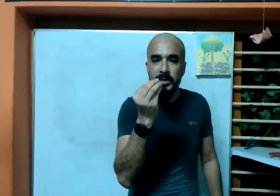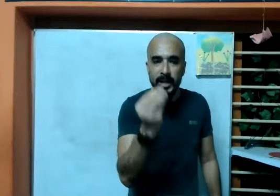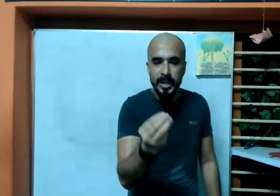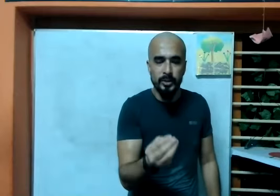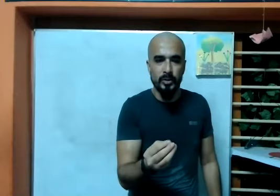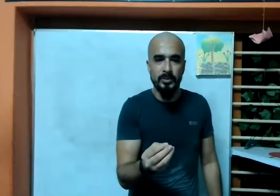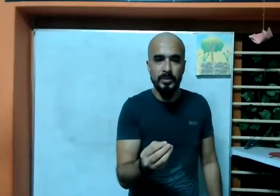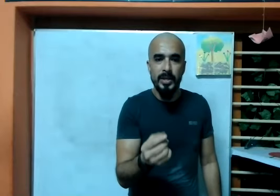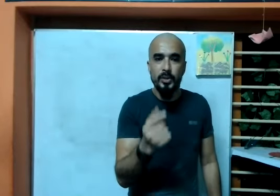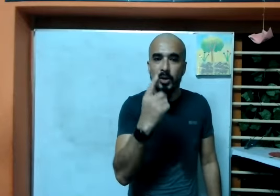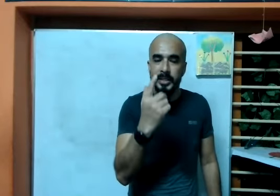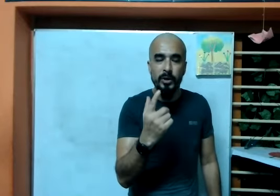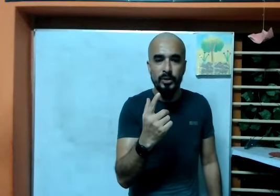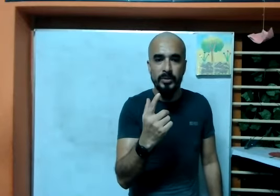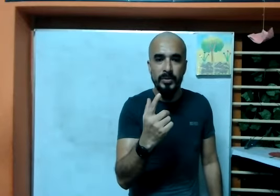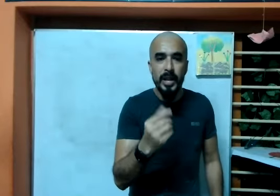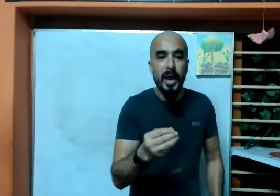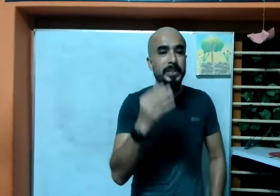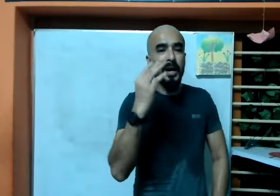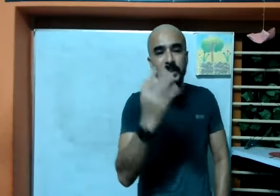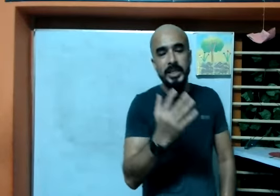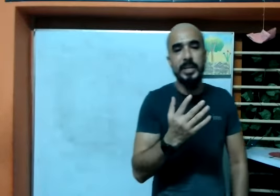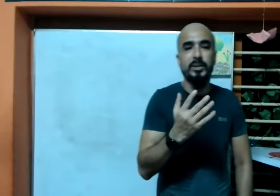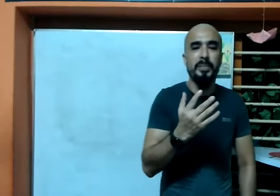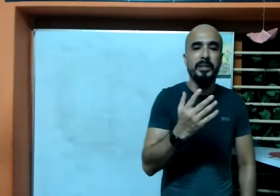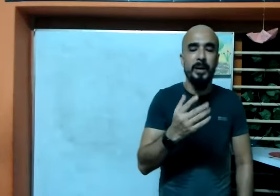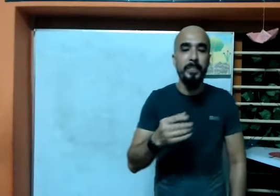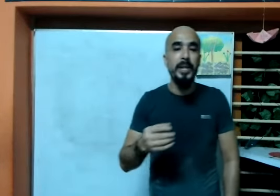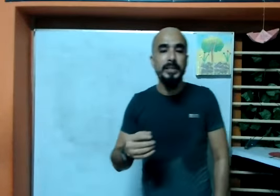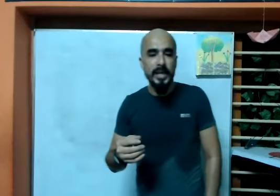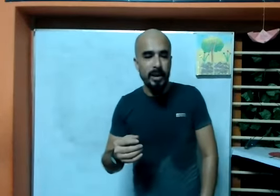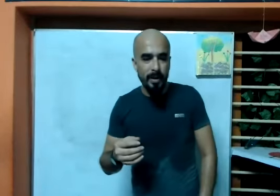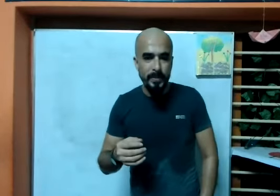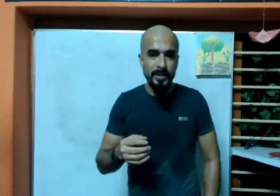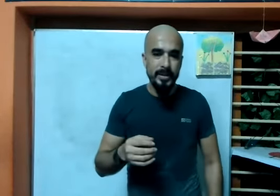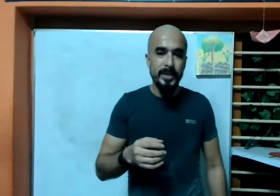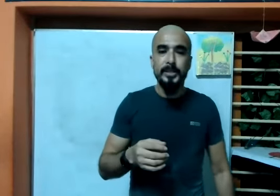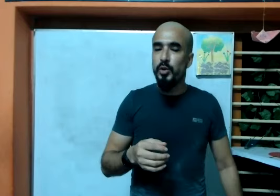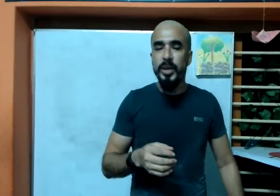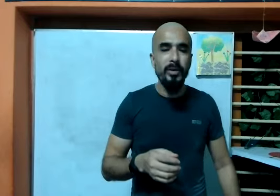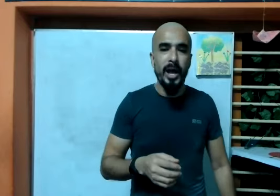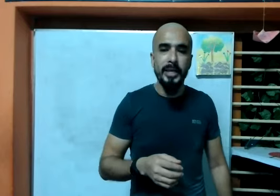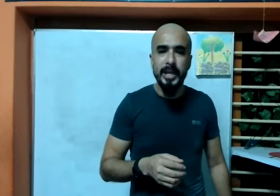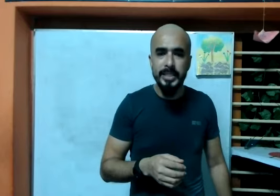না থাকতো, তখন কি হতো, আমি জারাবকে জিজ্ঞাসা করতে পারতাম, জারাব ডু ইউ লাইক